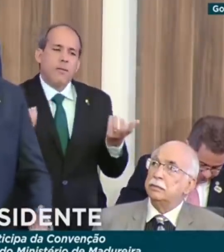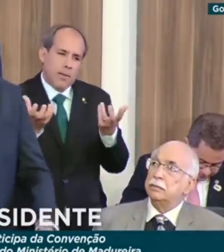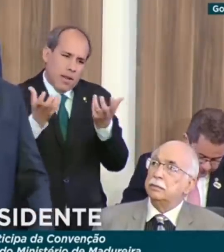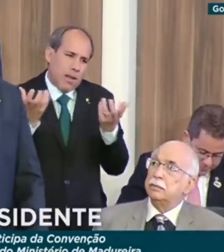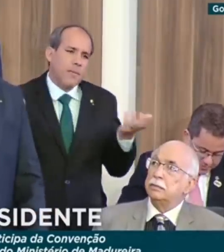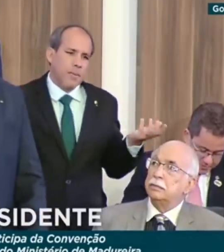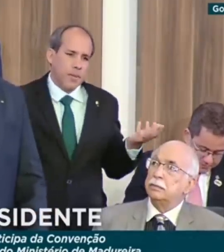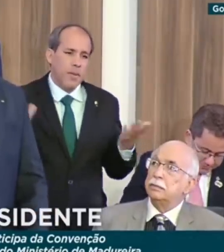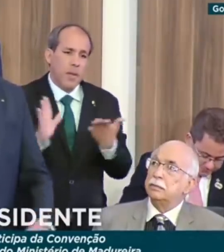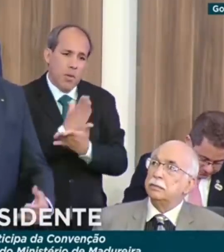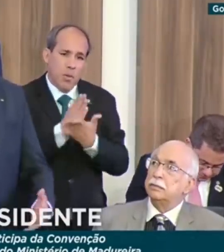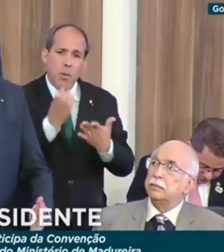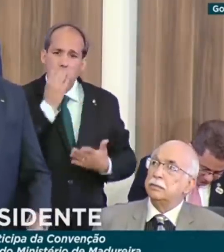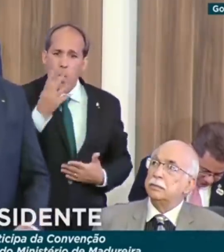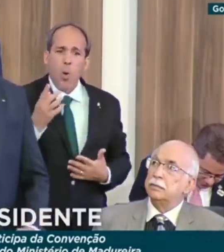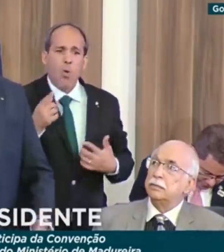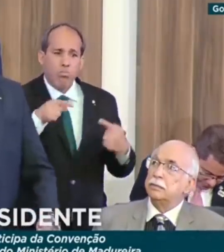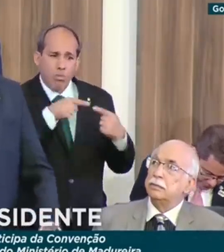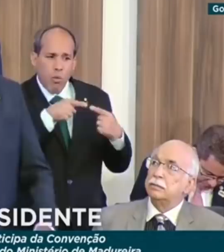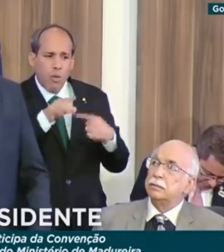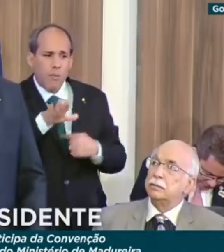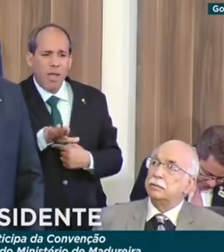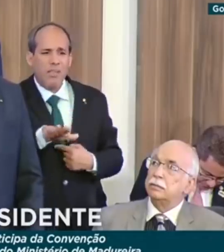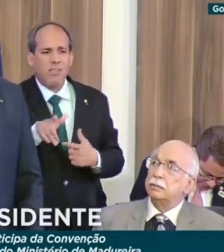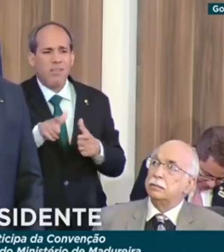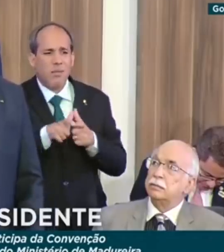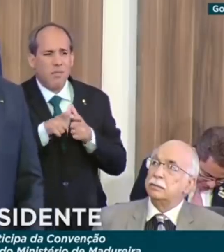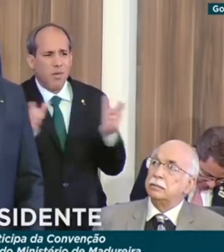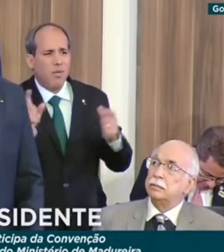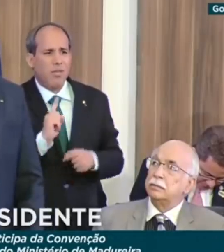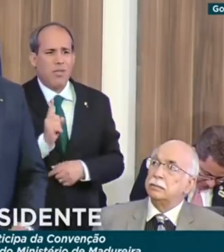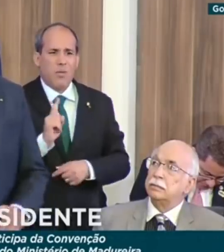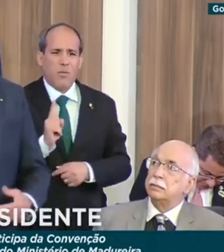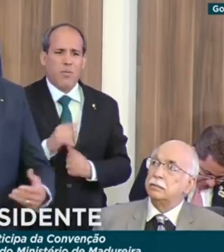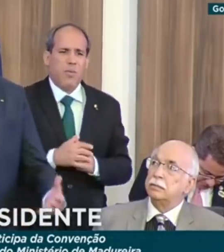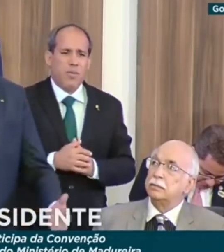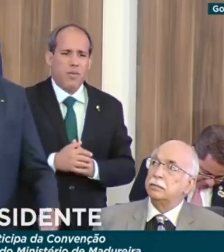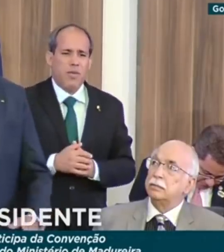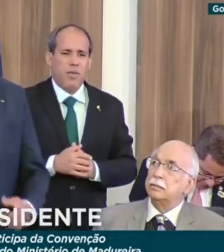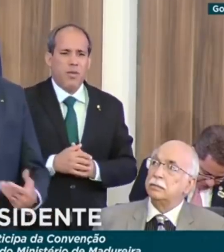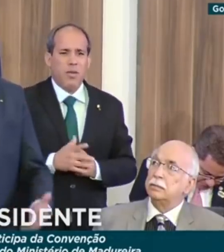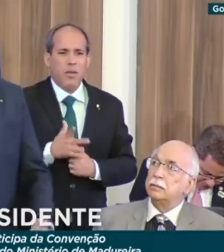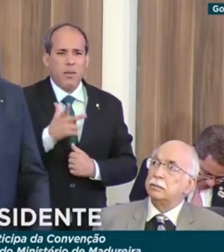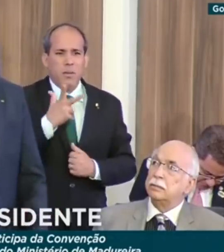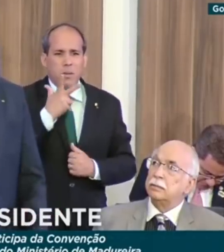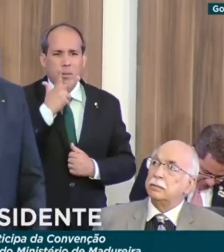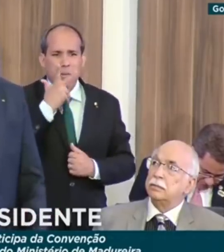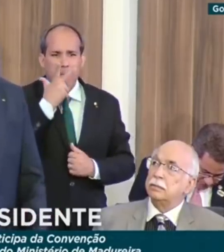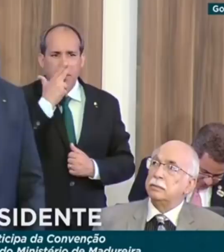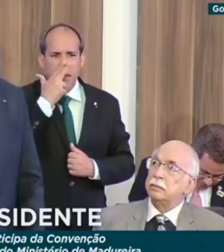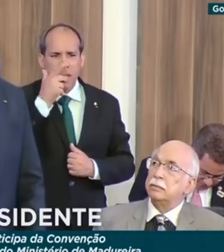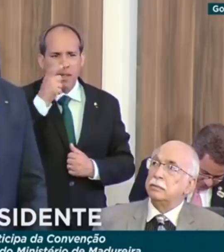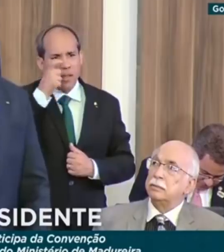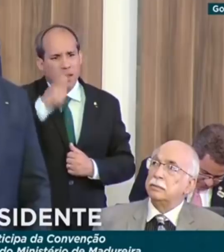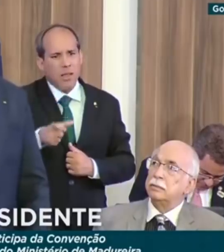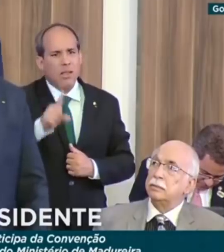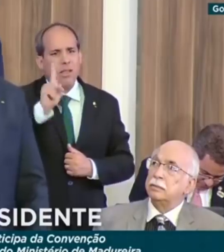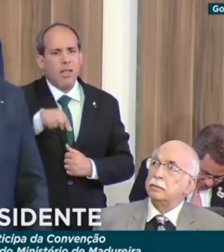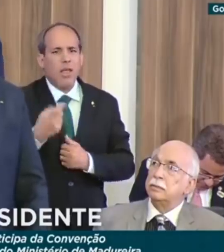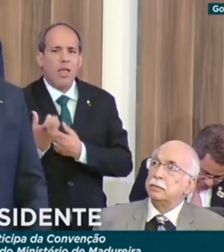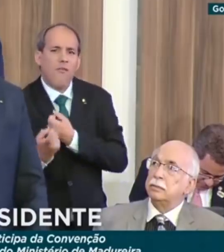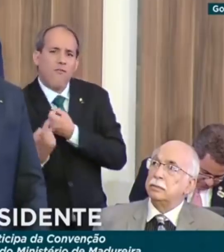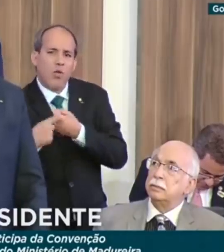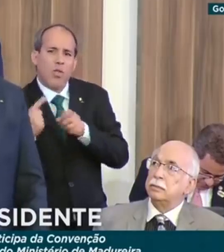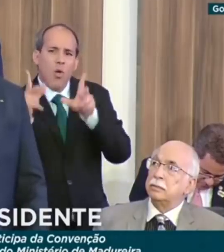bem indicadas, mas em grande parte não. A intenção era voltar ao que sempre foi.